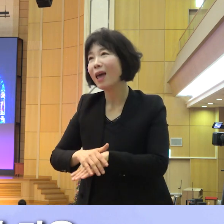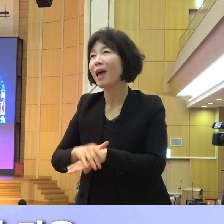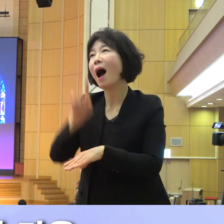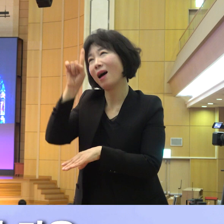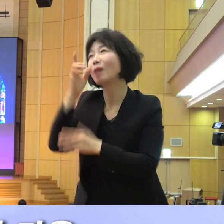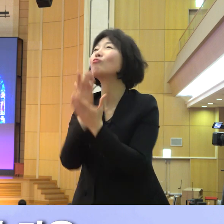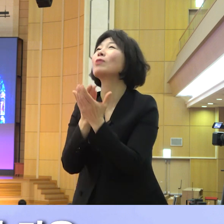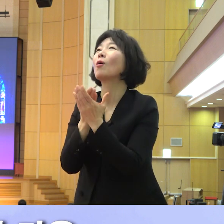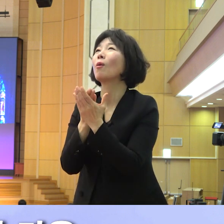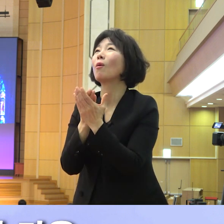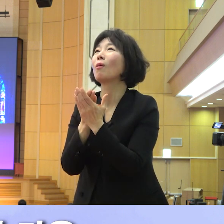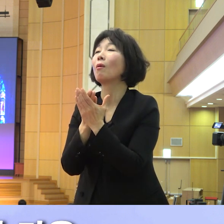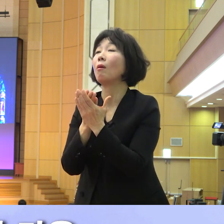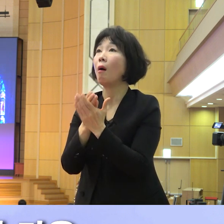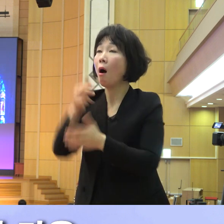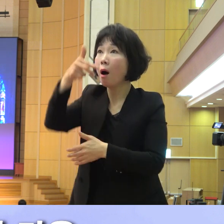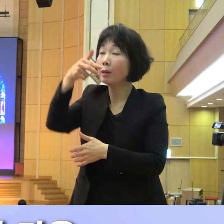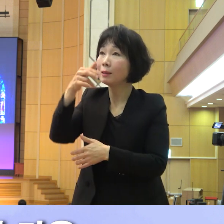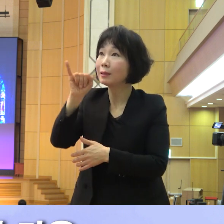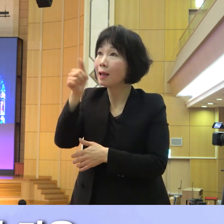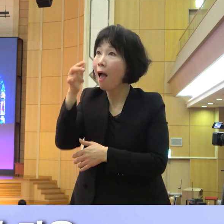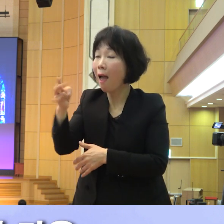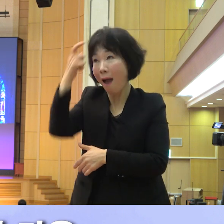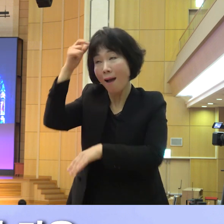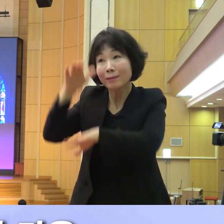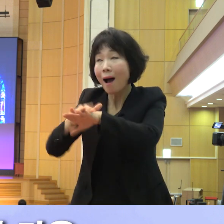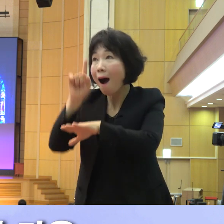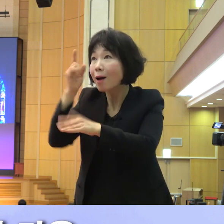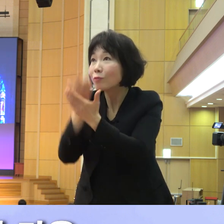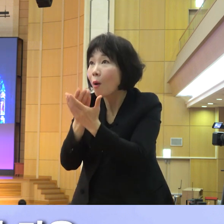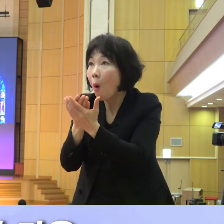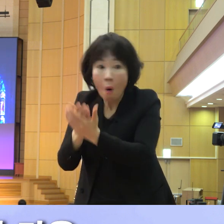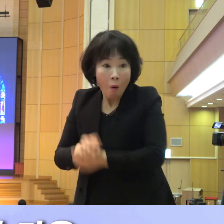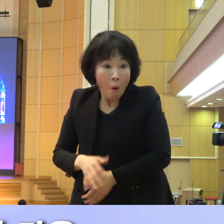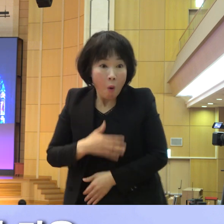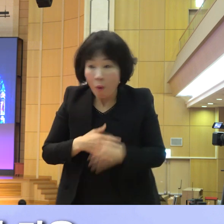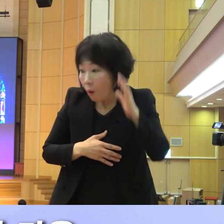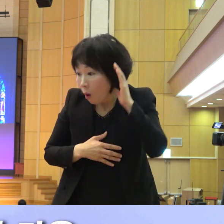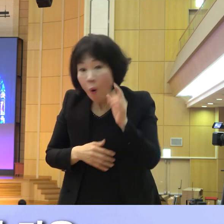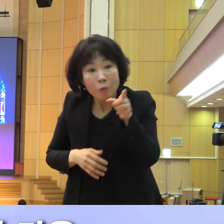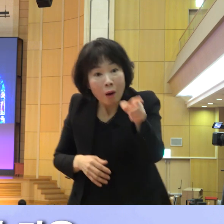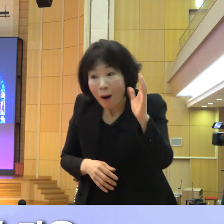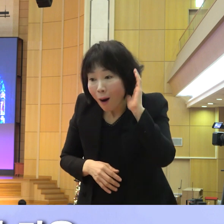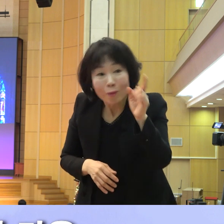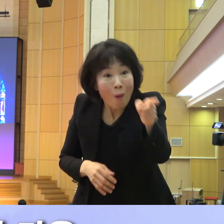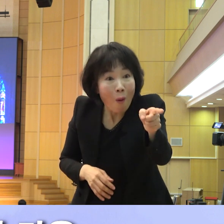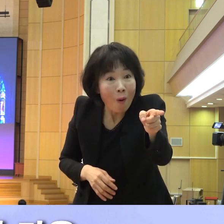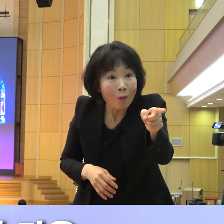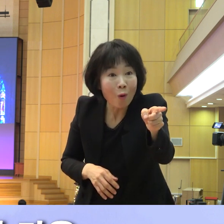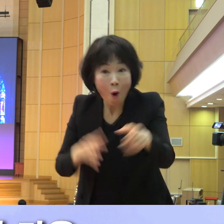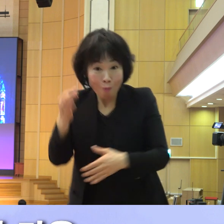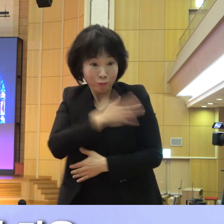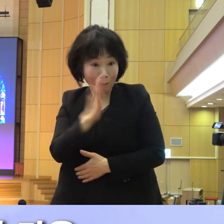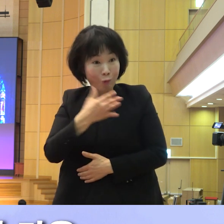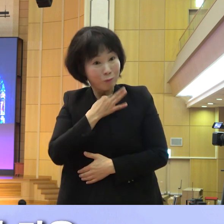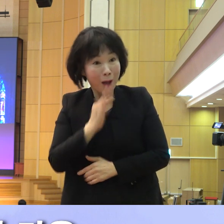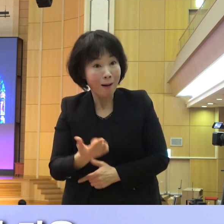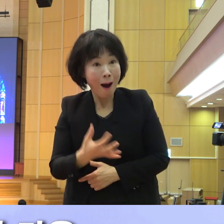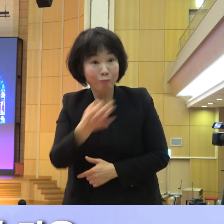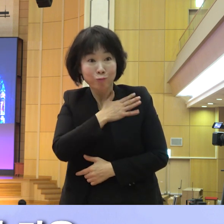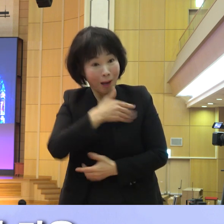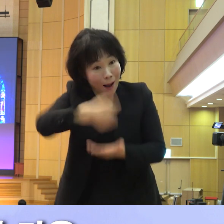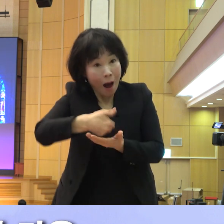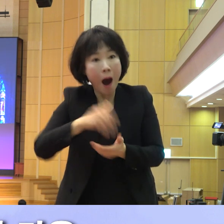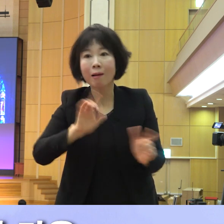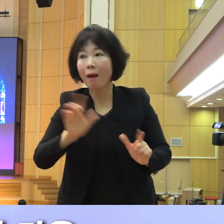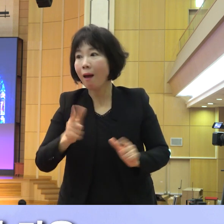너는 부도 구하지도 않고 오래 사는 것도 구하지도 않고 원수 멸하기도 구하지도 않고 너는